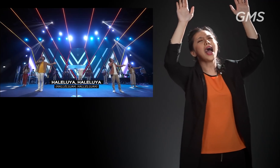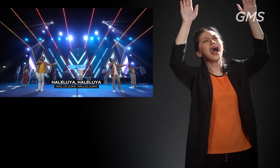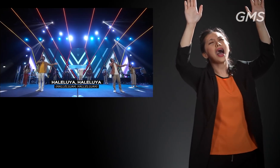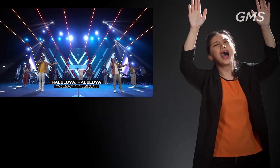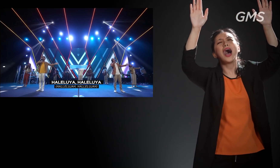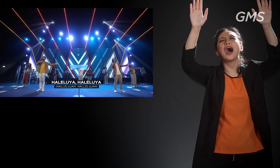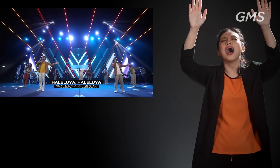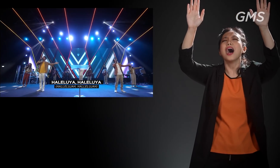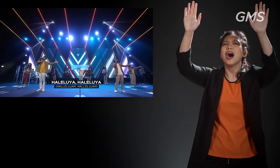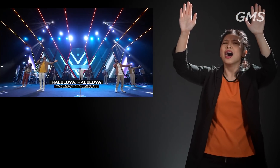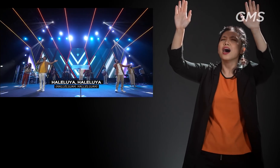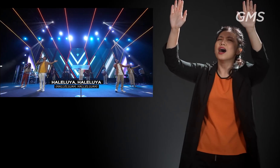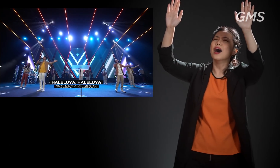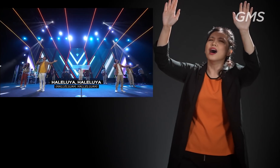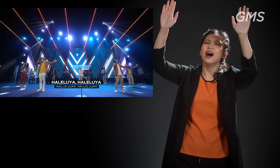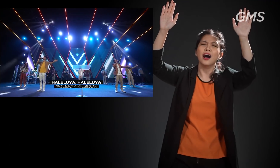Haleluya.